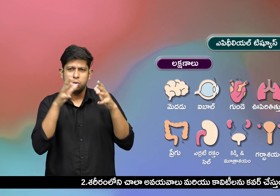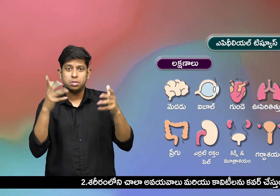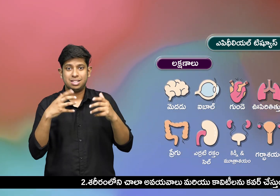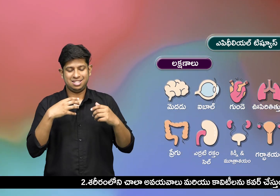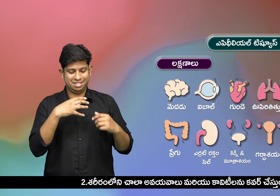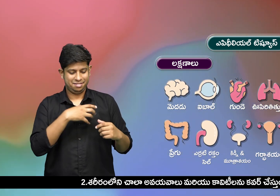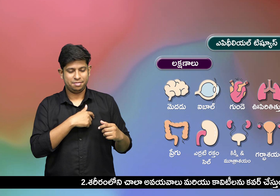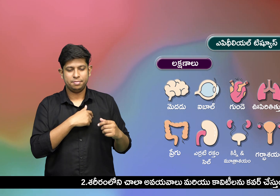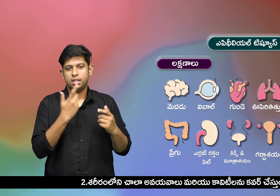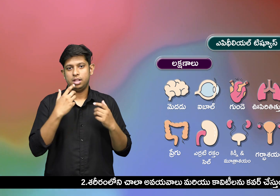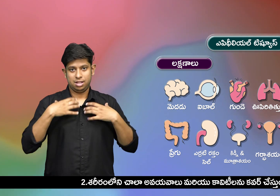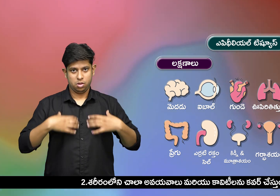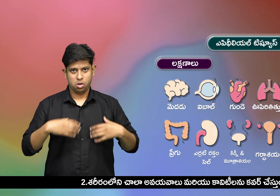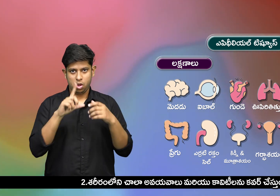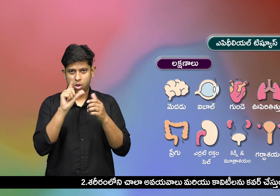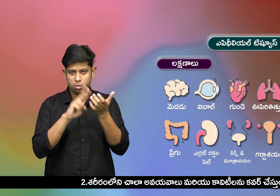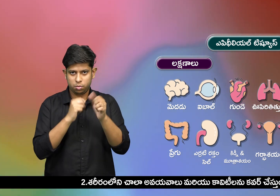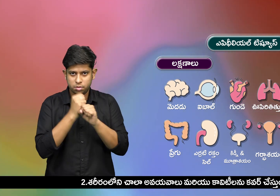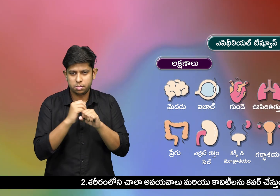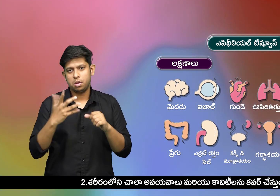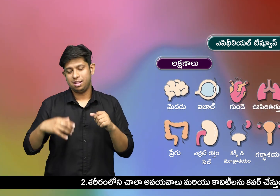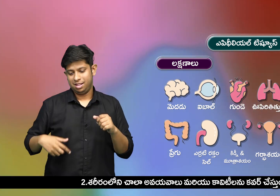అవయవాలు మరియు క్యావిటీలను కవర్ చేస్తుంది.